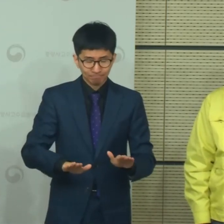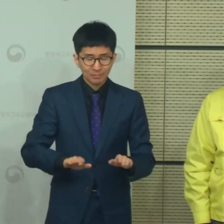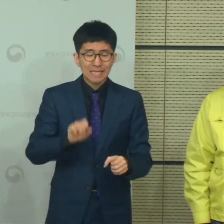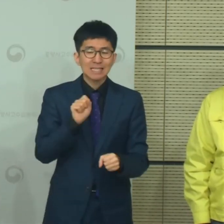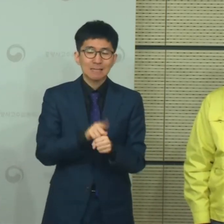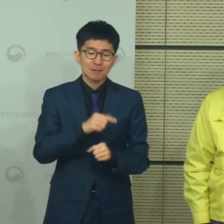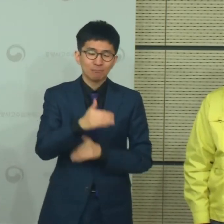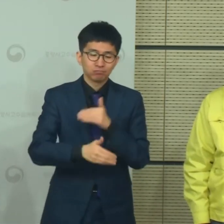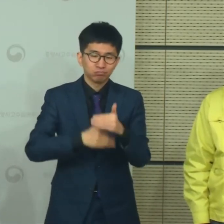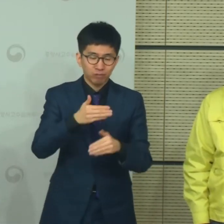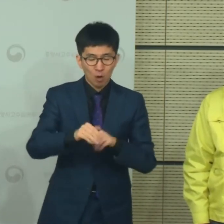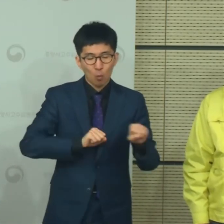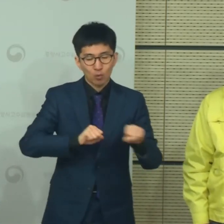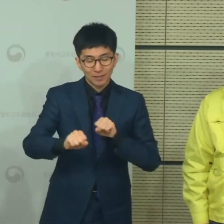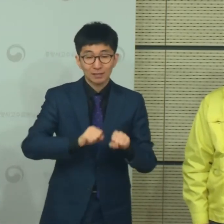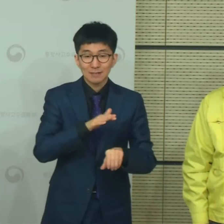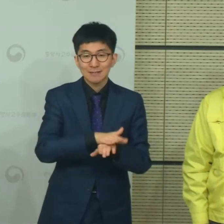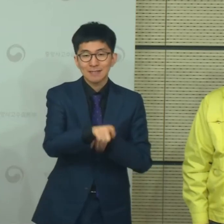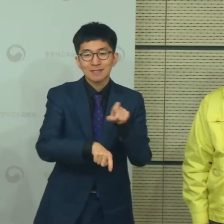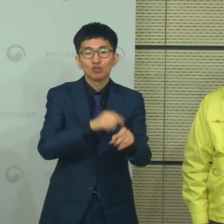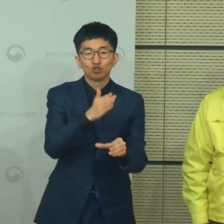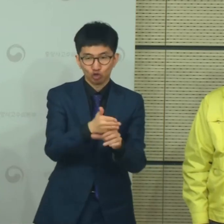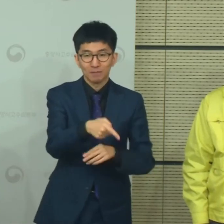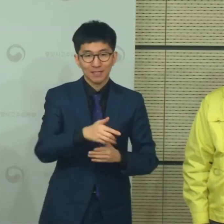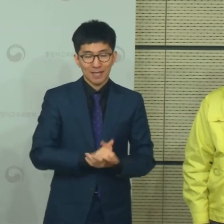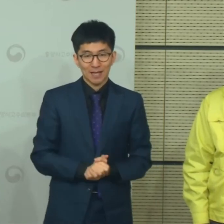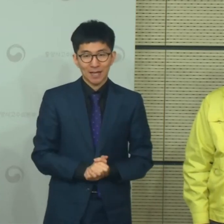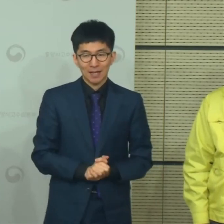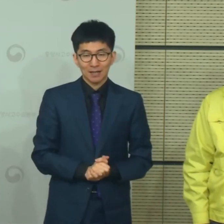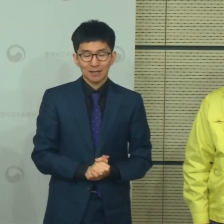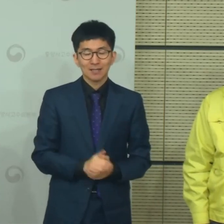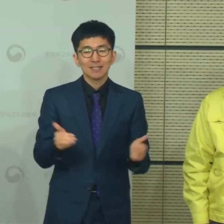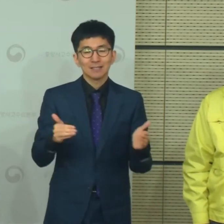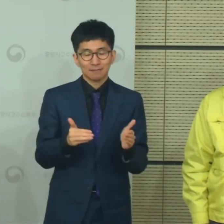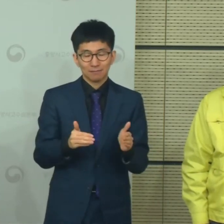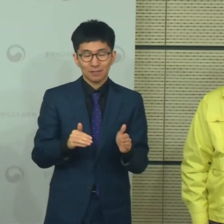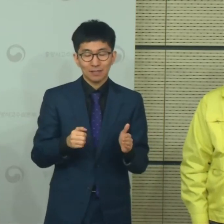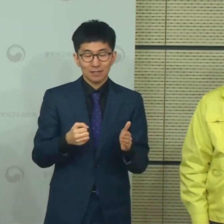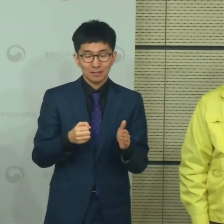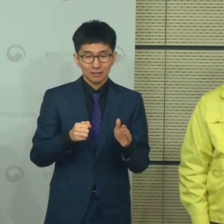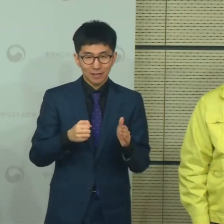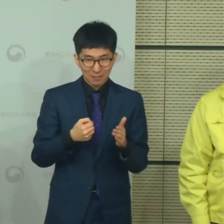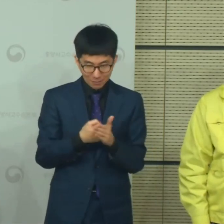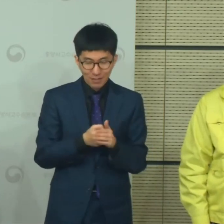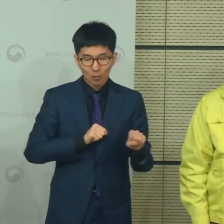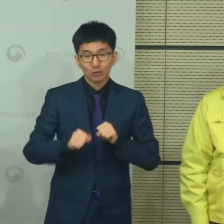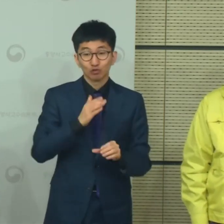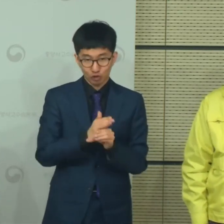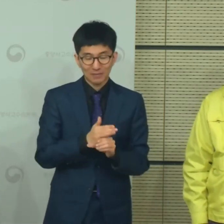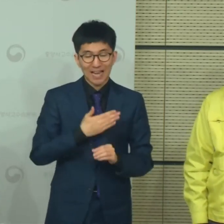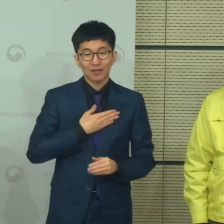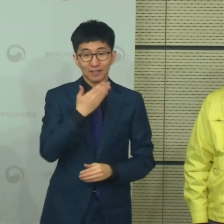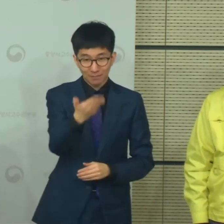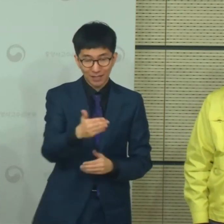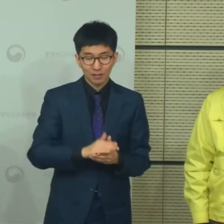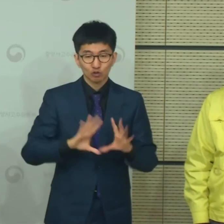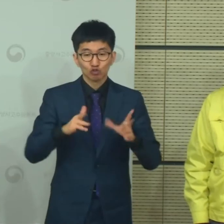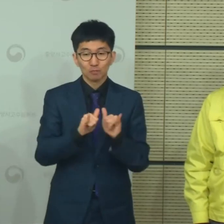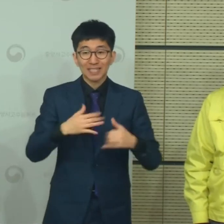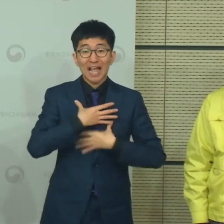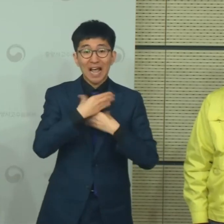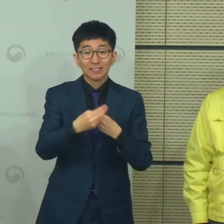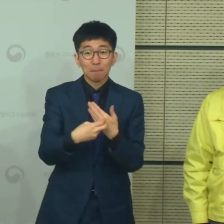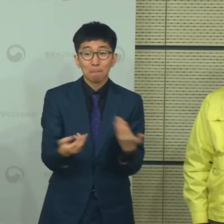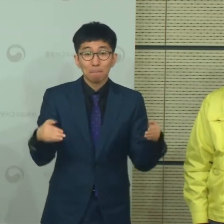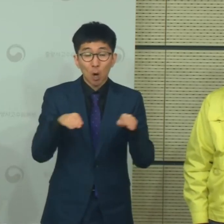제도들입니다. 그 이미 적용이 되고 있다라는 말씀을 드립니다. 안심병원은 국민안심병원은